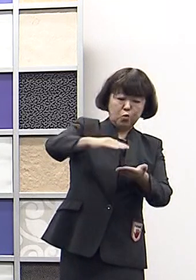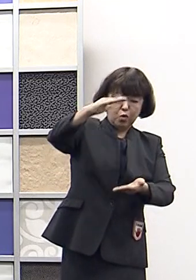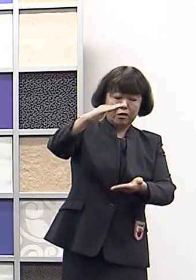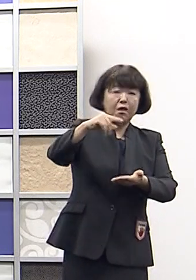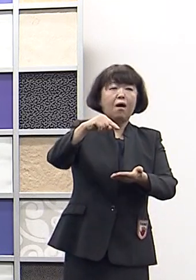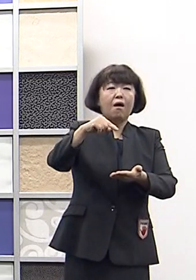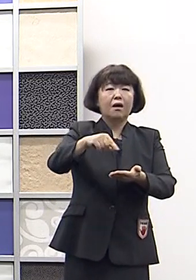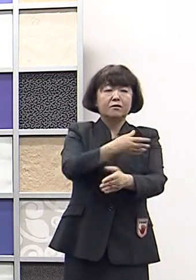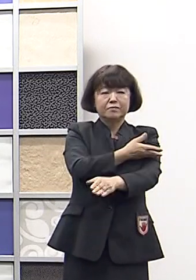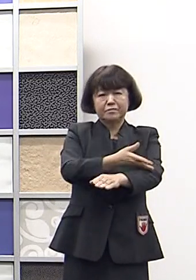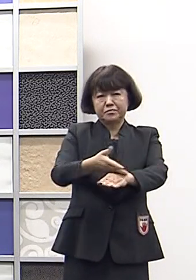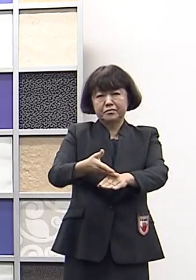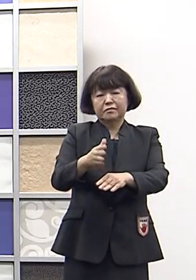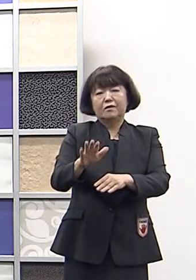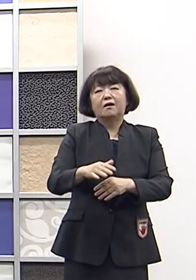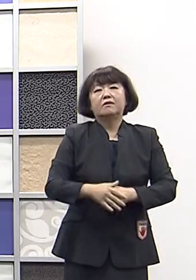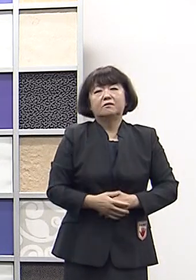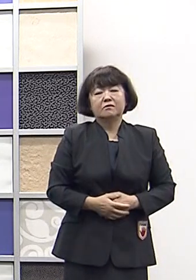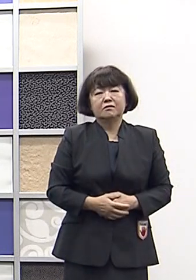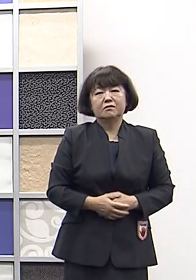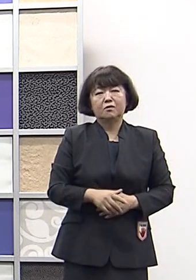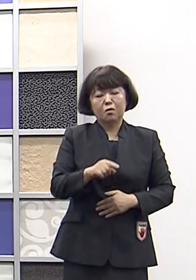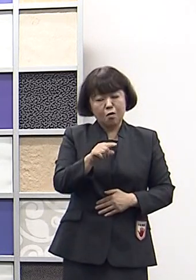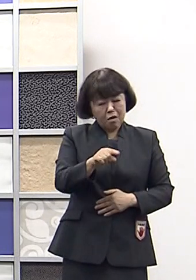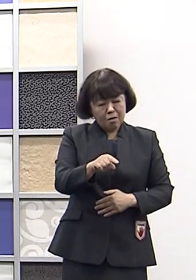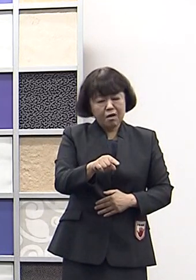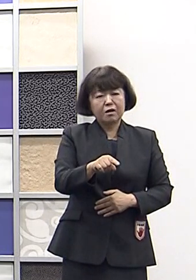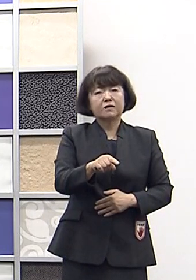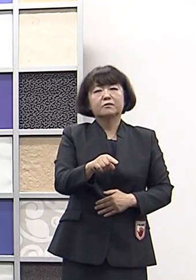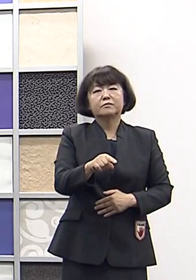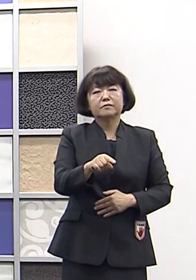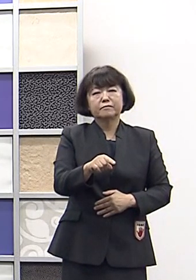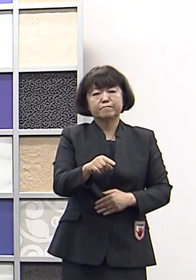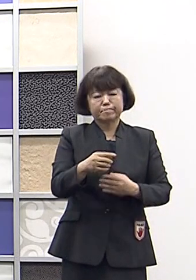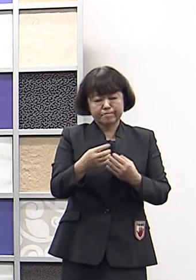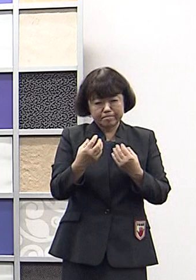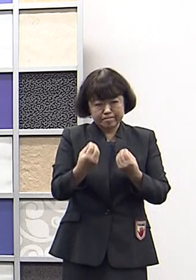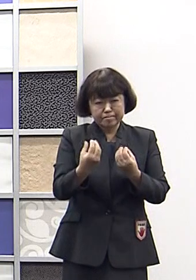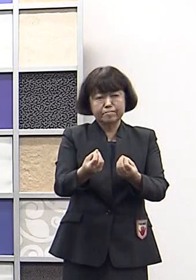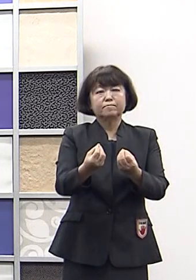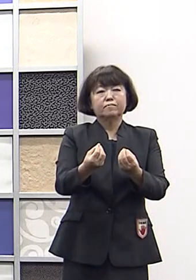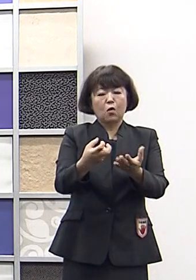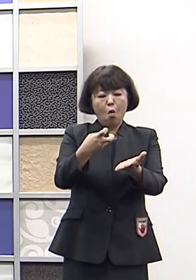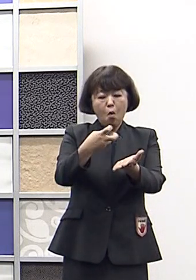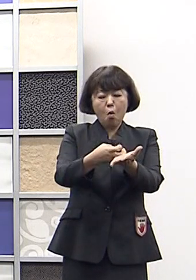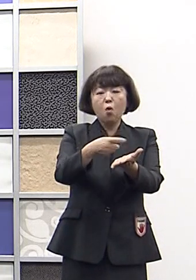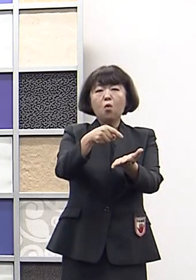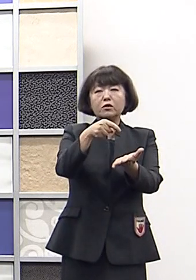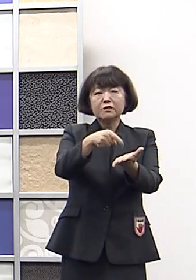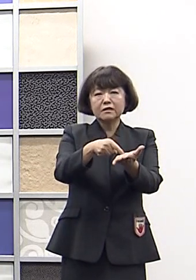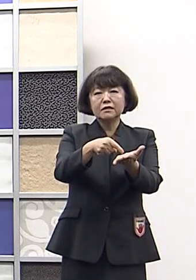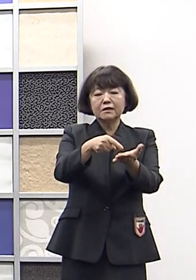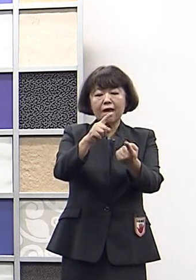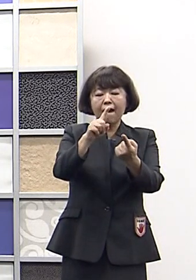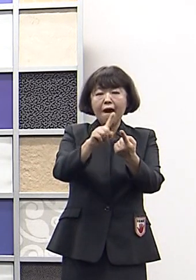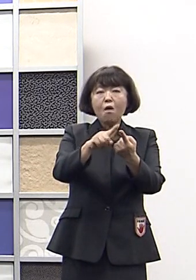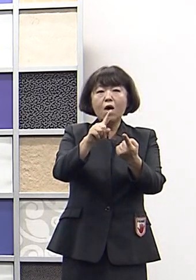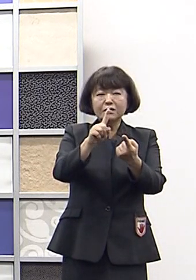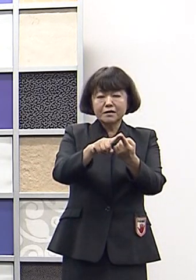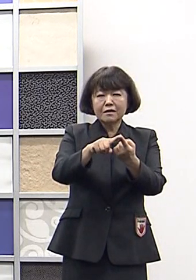履歴もありますので、もはやここはですね、そのしっかりと、法的なその法的制